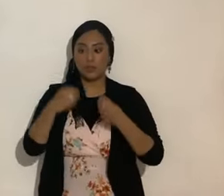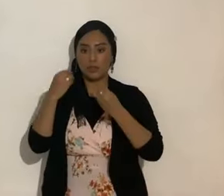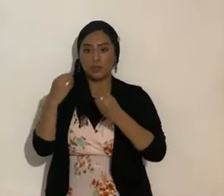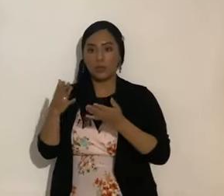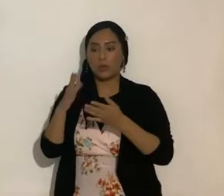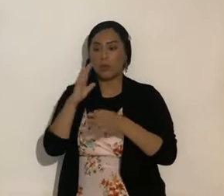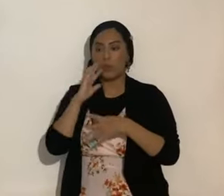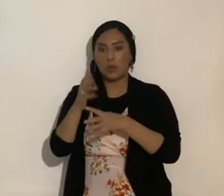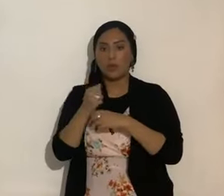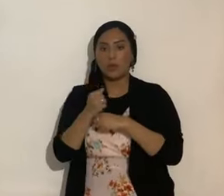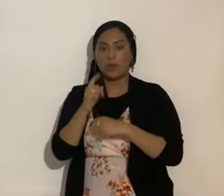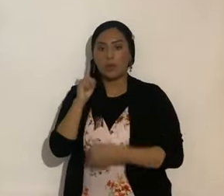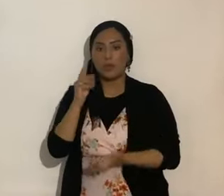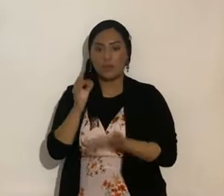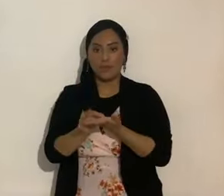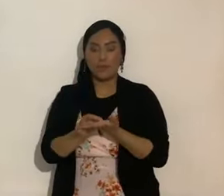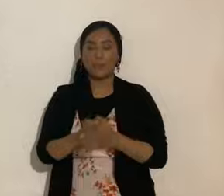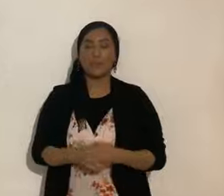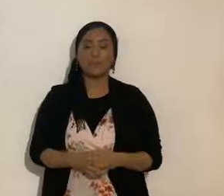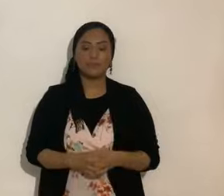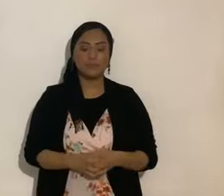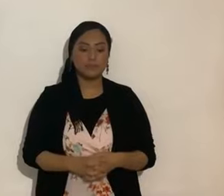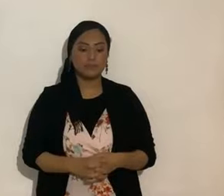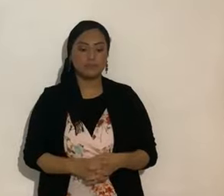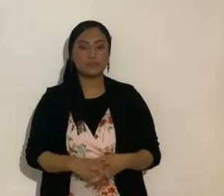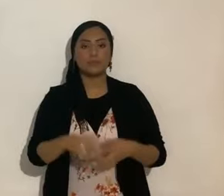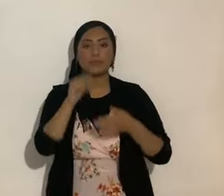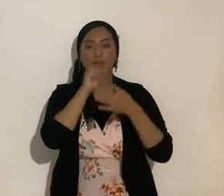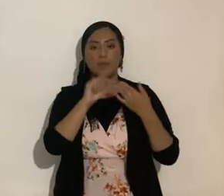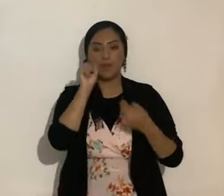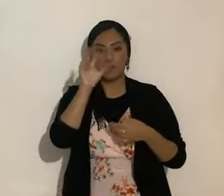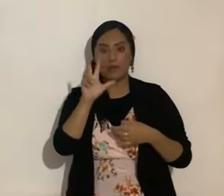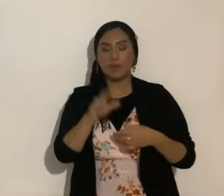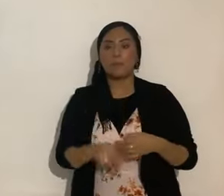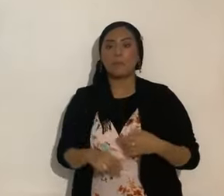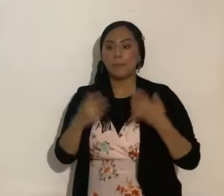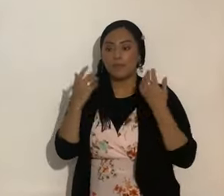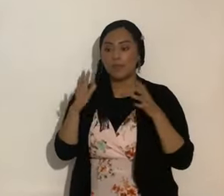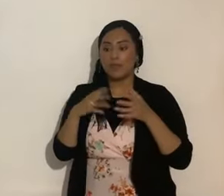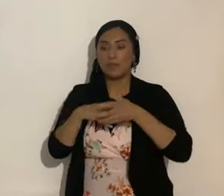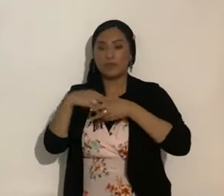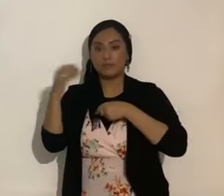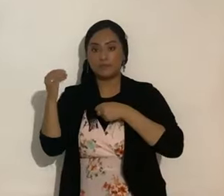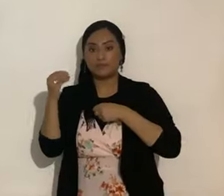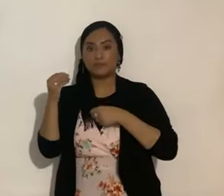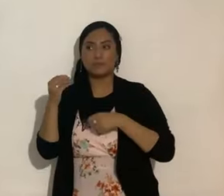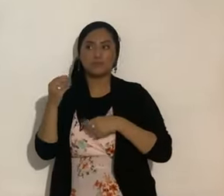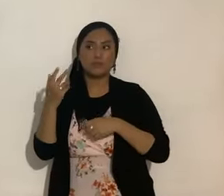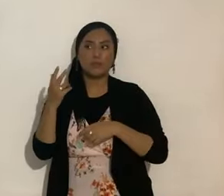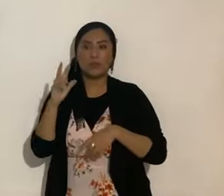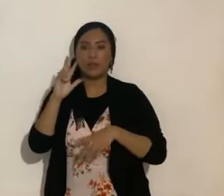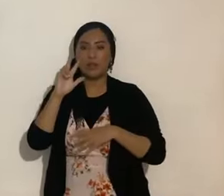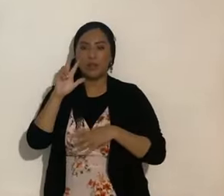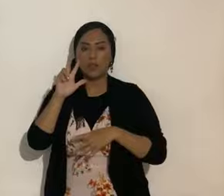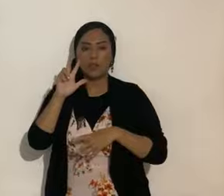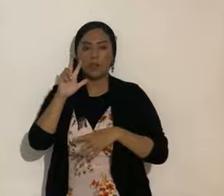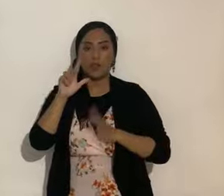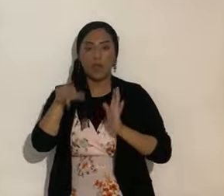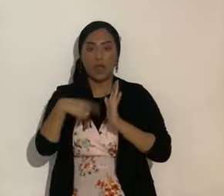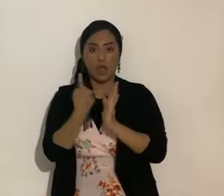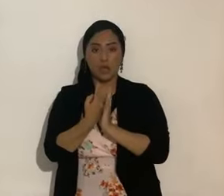iban a recibir. ¿De acuerdo? Bueno, el verso 3. Saliendo cerca de la hora tercera, para todos